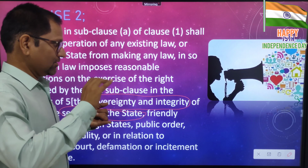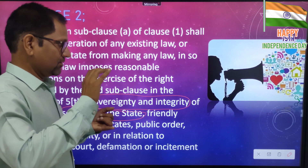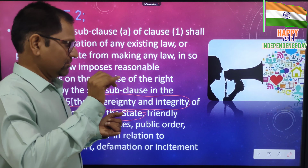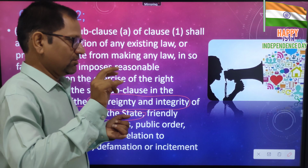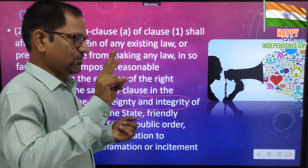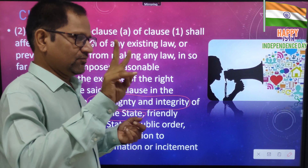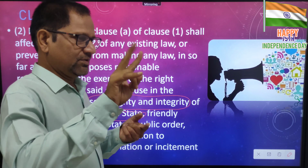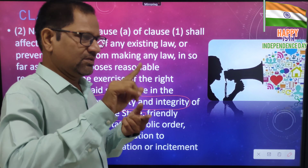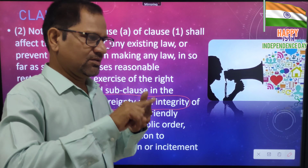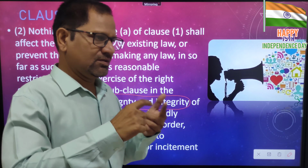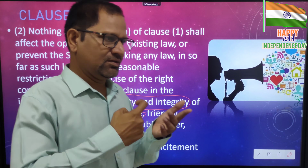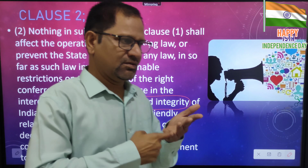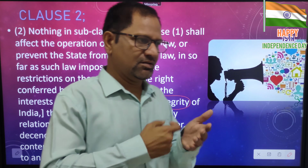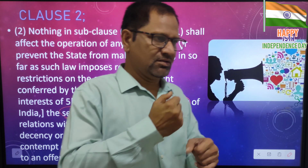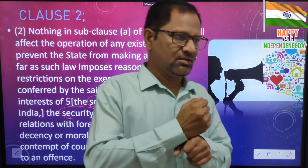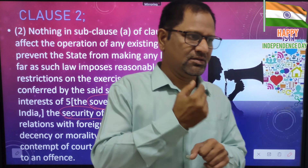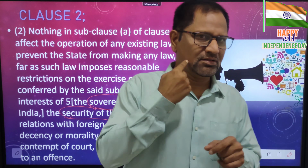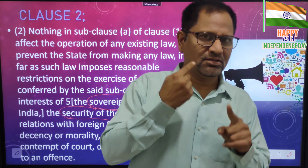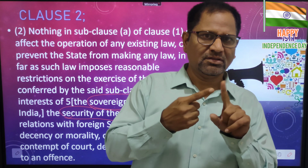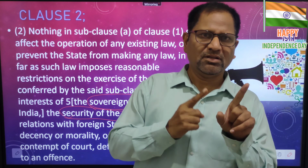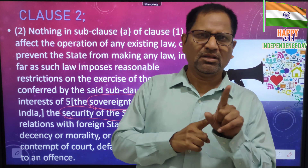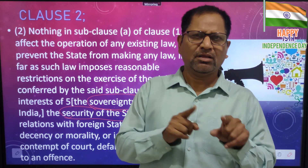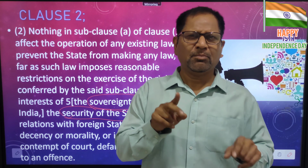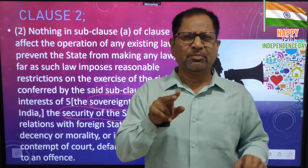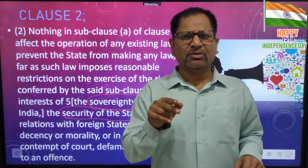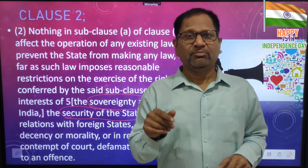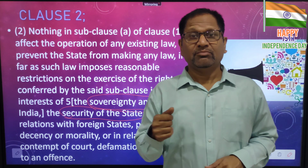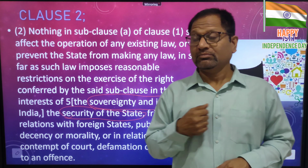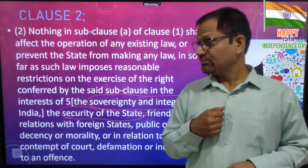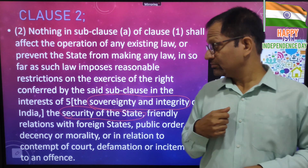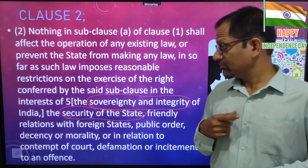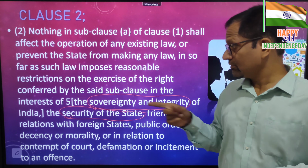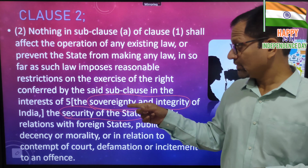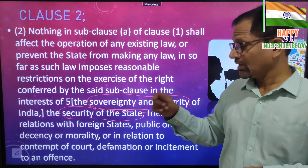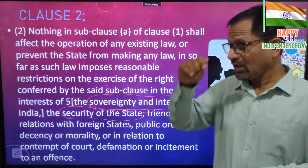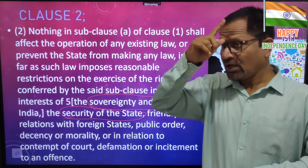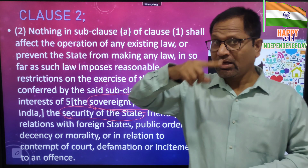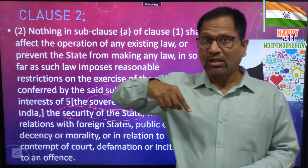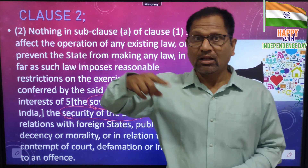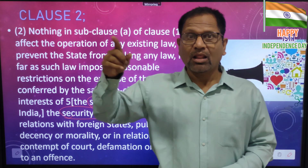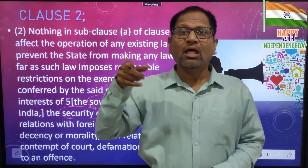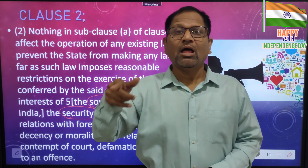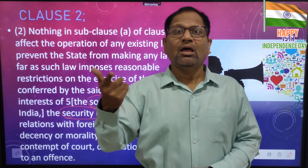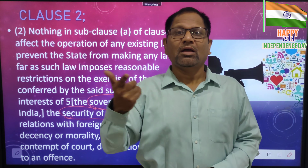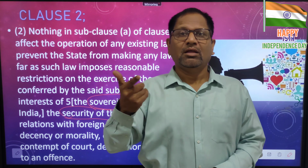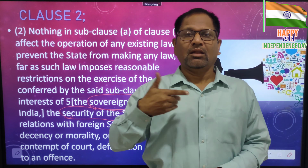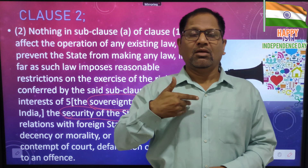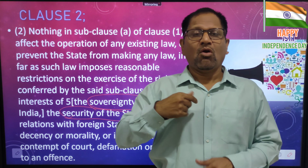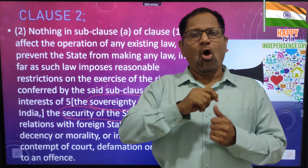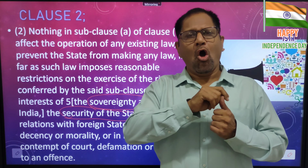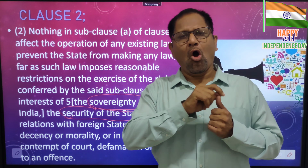और इसमें कोई कंप्रोमाइज़ नहीं किया जा सकता। ये मान लीजिए कि